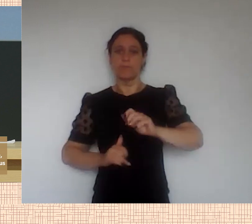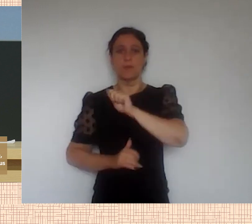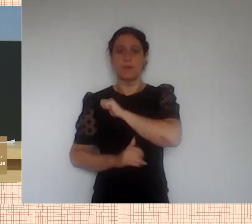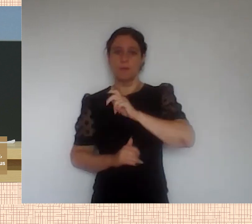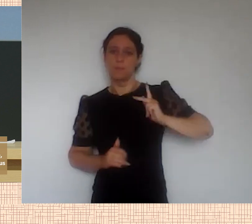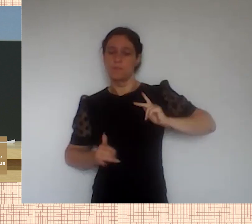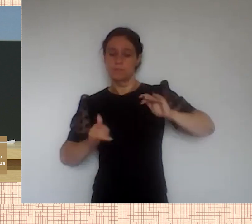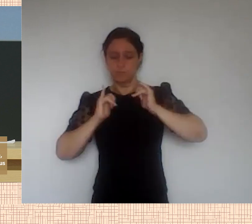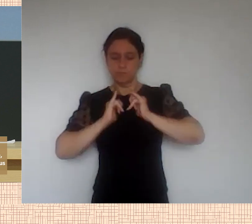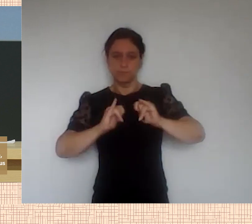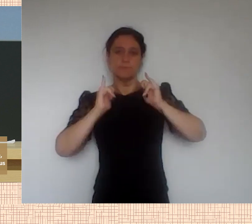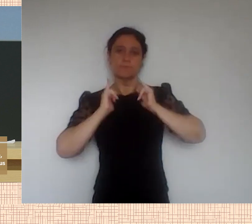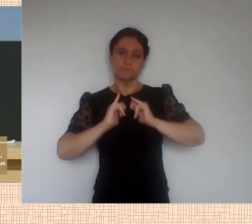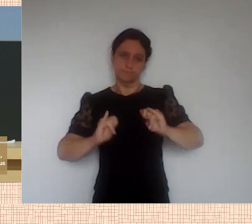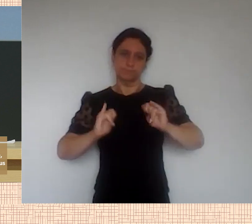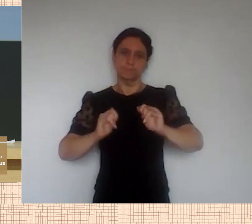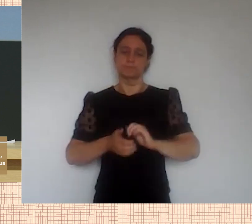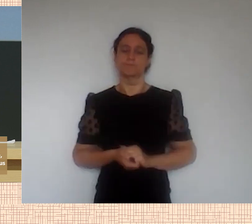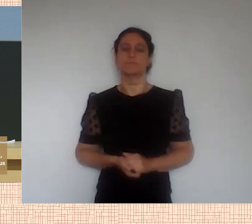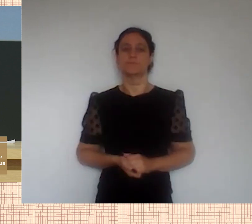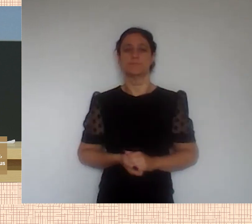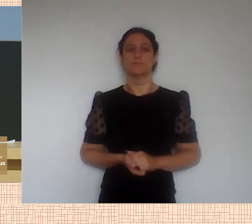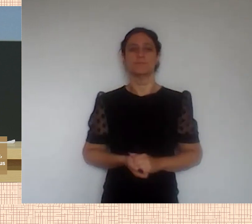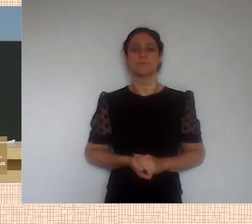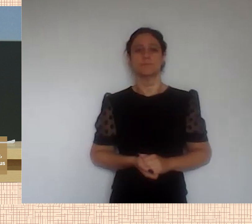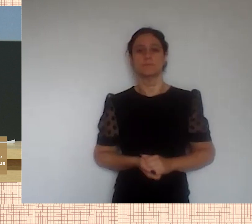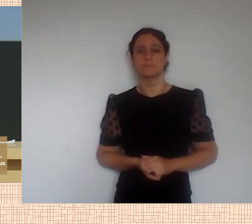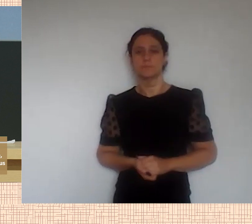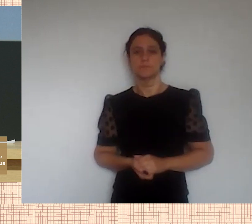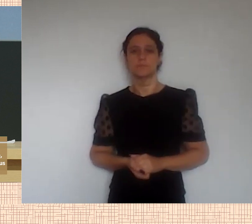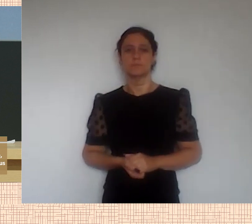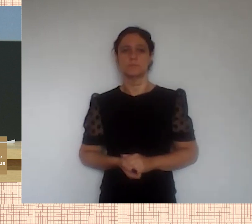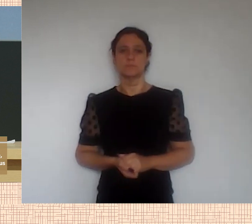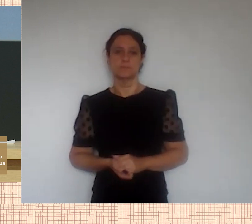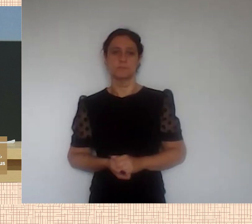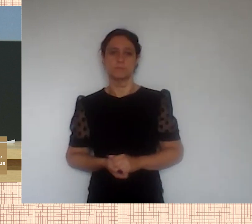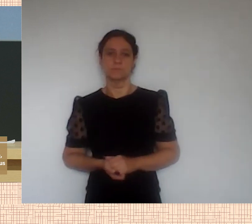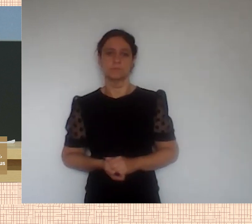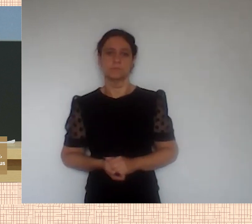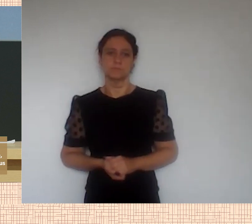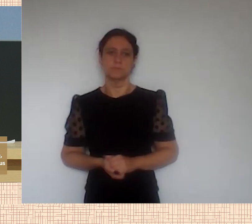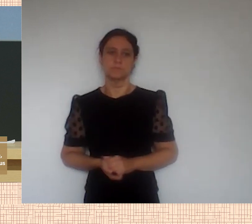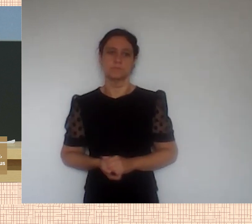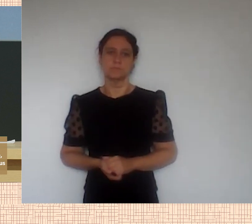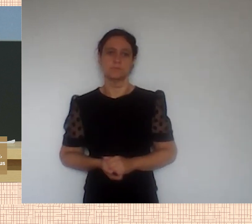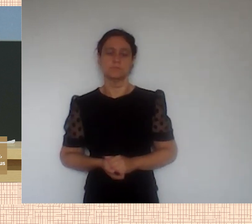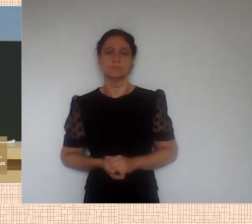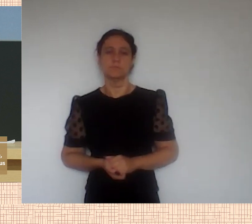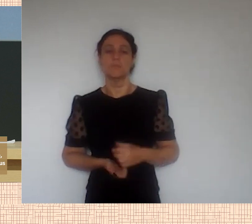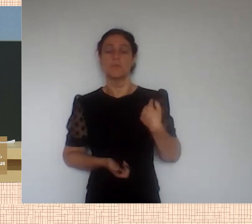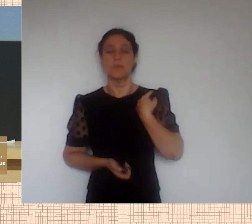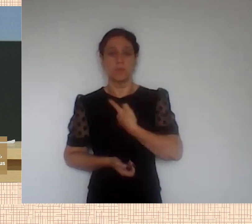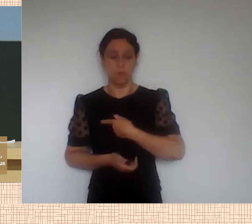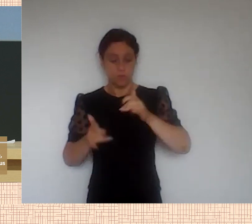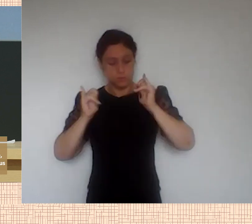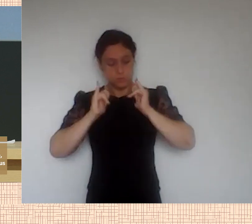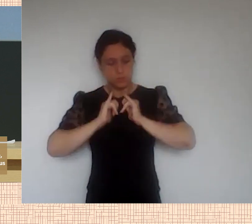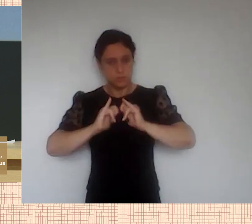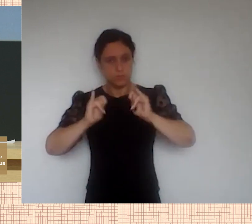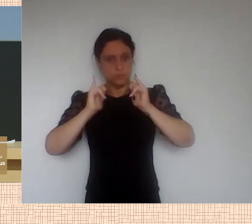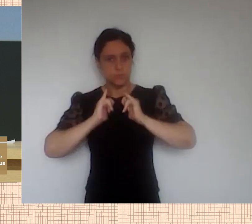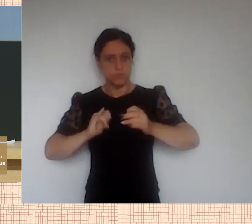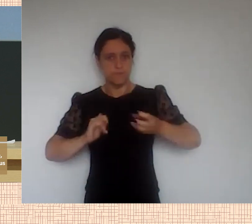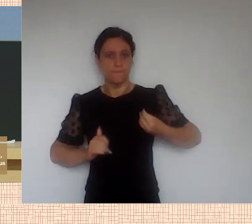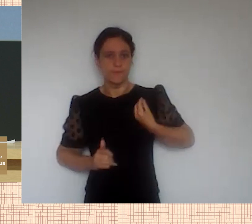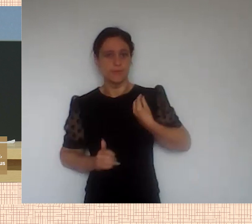A qual nós anunciamos, a vida eterna, a qual estava com o Pai e nos foi manifestado, o